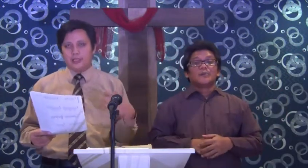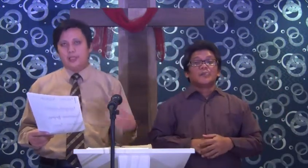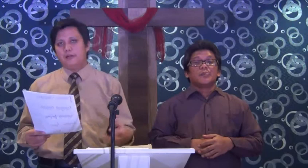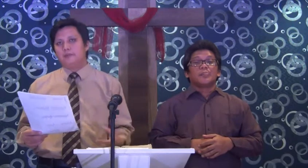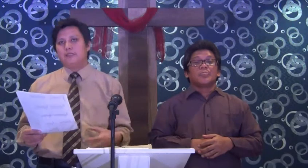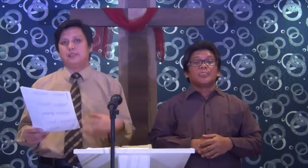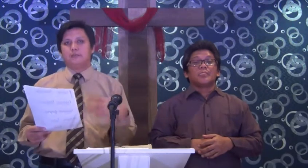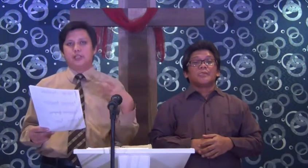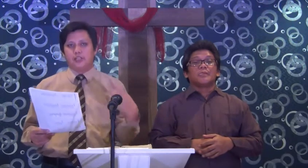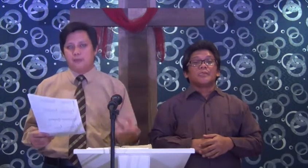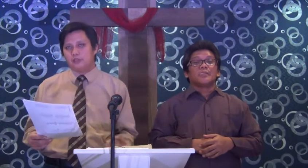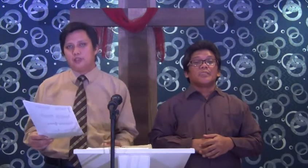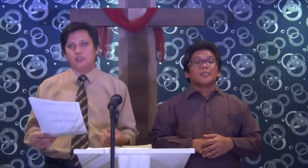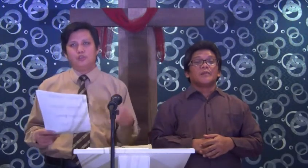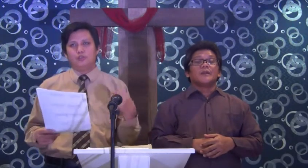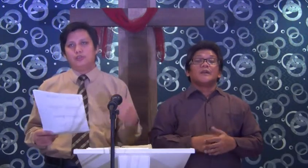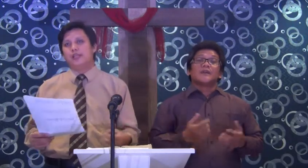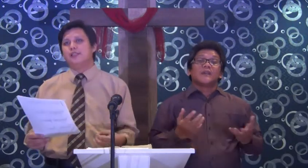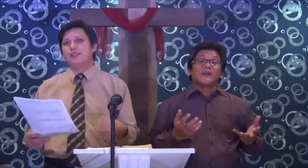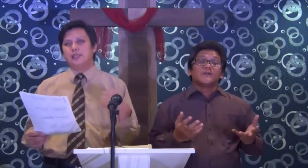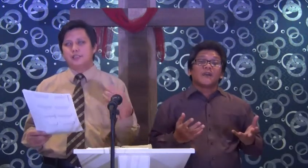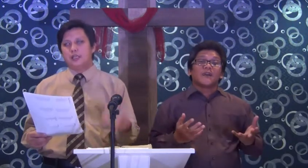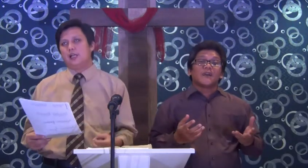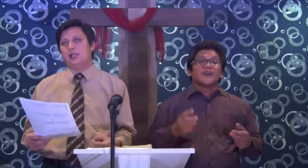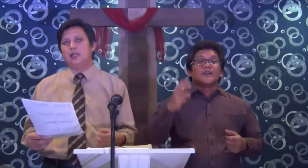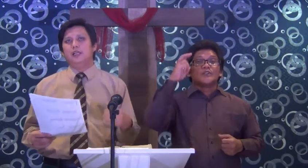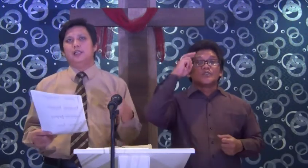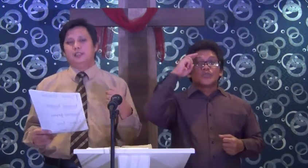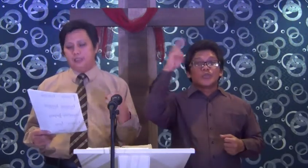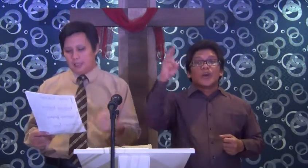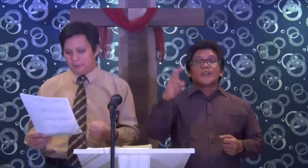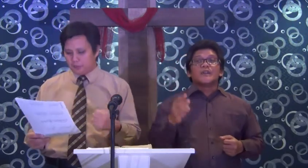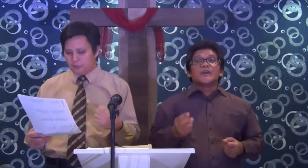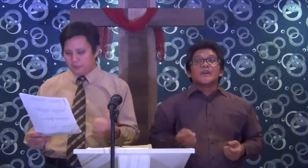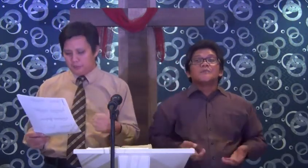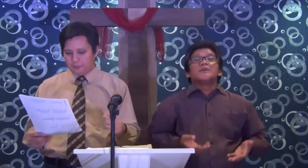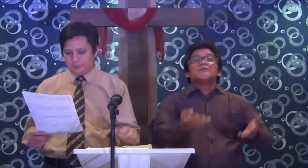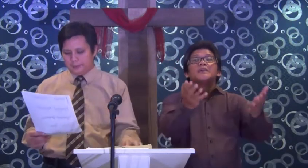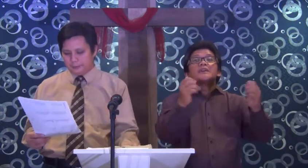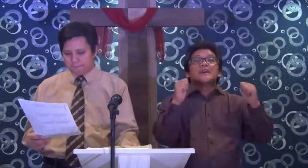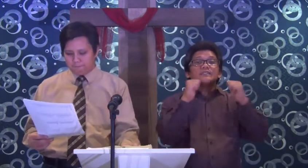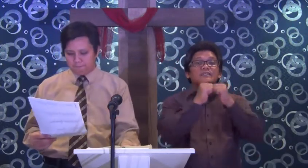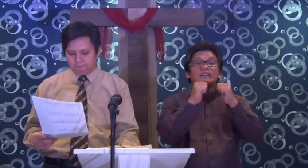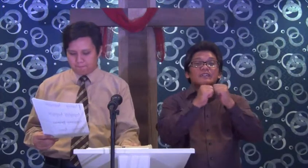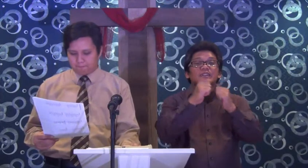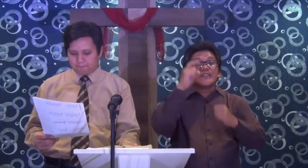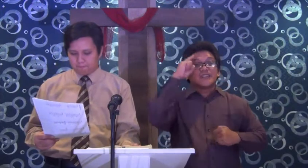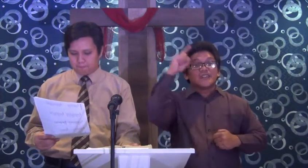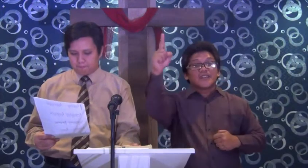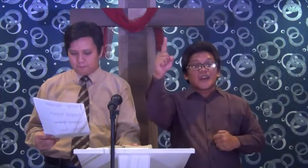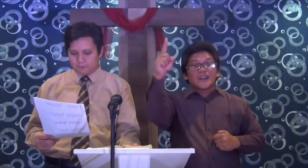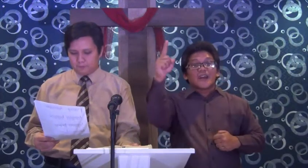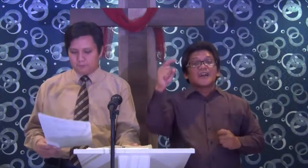sehingga Ia bisa menggenapi seluruh janji-janji Allah di dalam kehidupan umat-Nya.